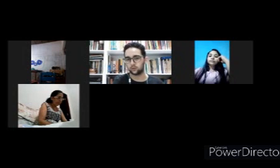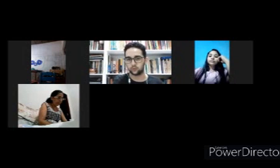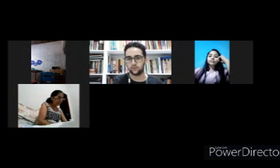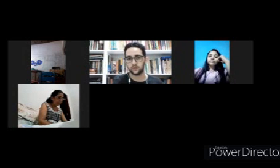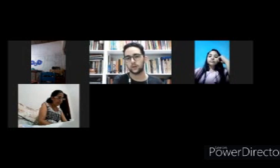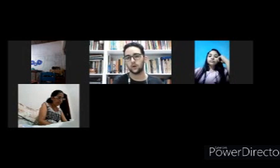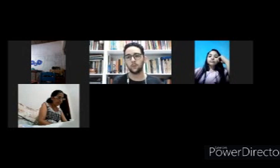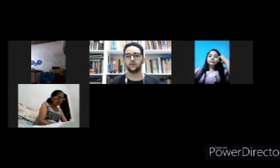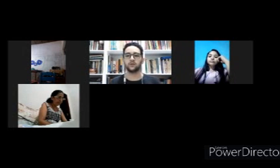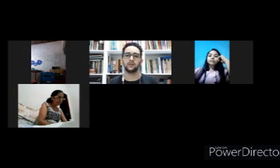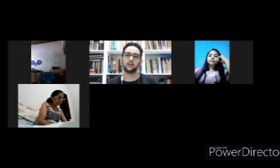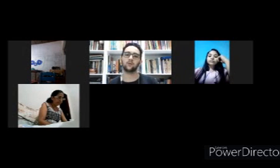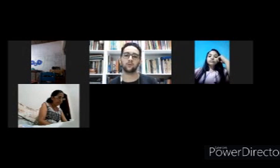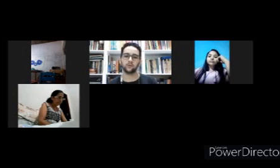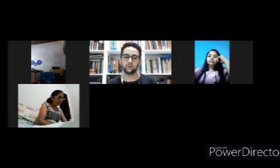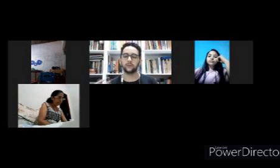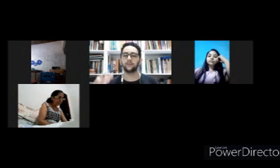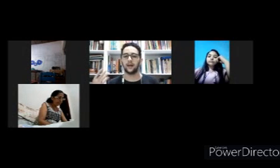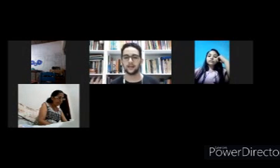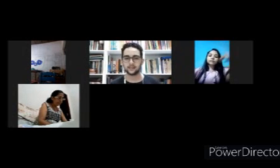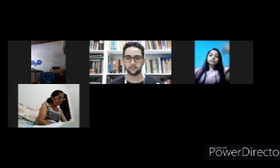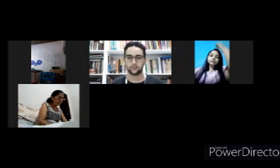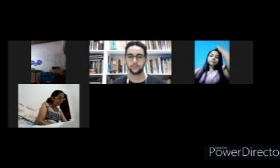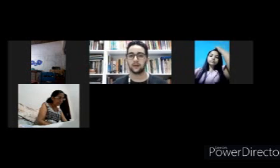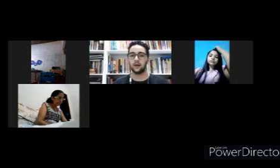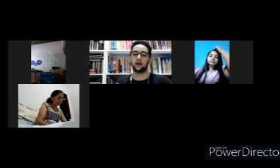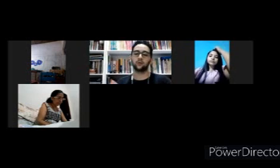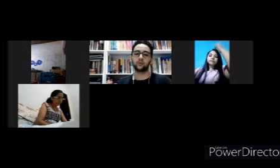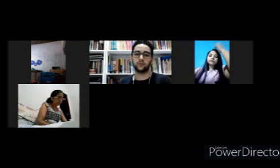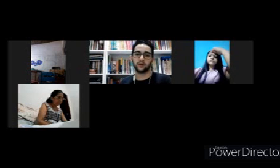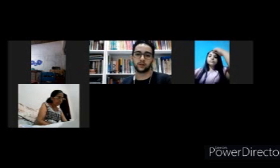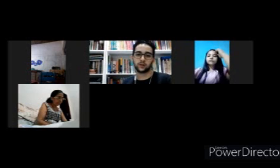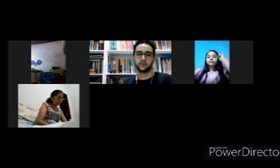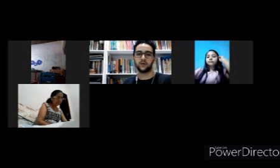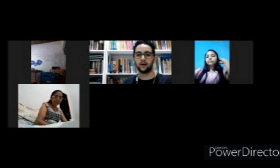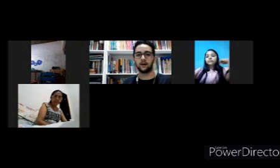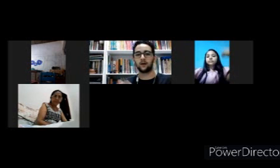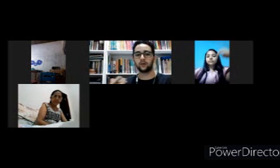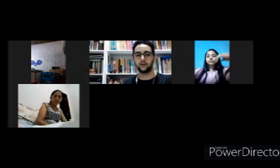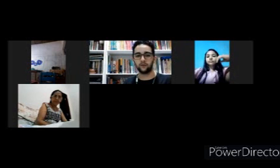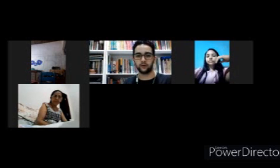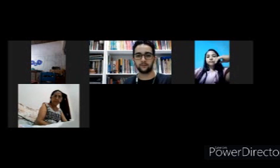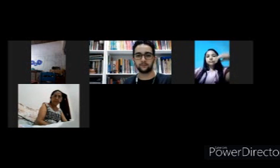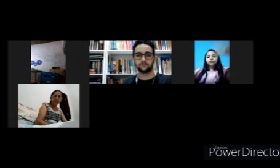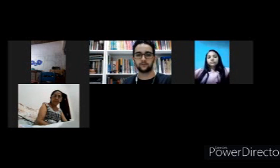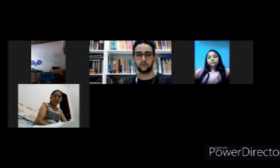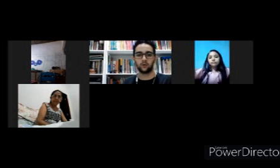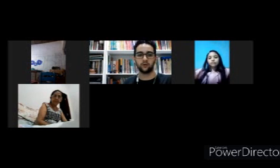cultura ouvinte que normalmente não se tem na cultura surda. Exemplo, a cultura ouvinte a gente fala ao telefone, coisa